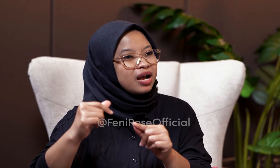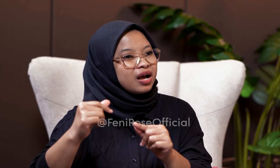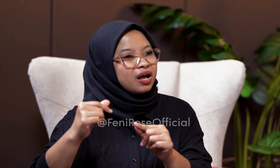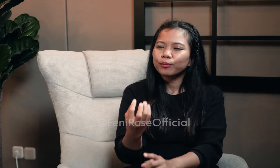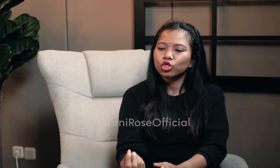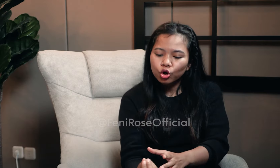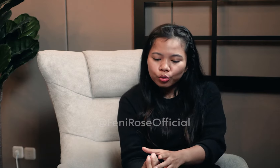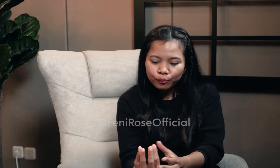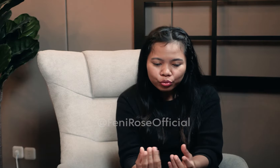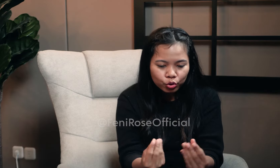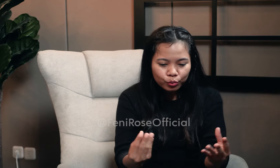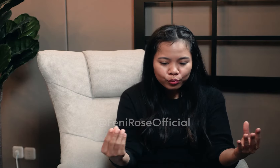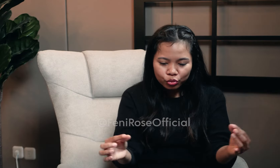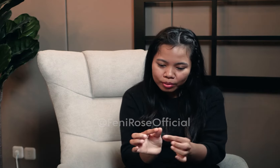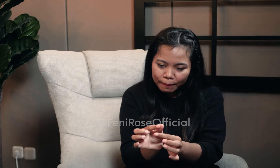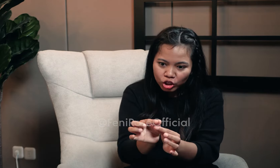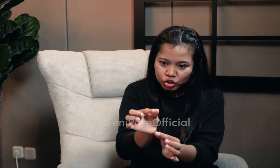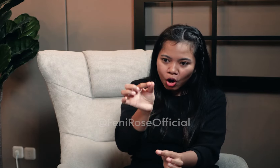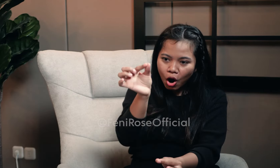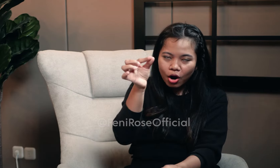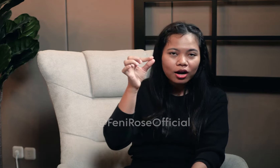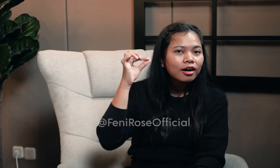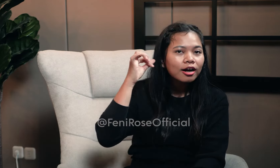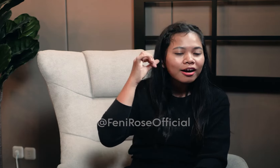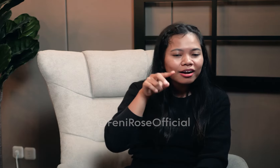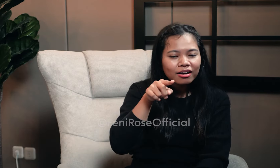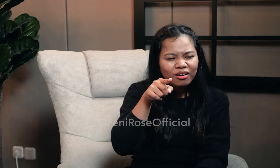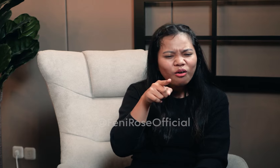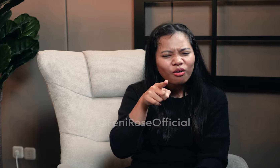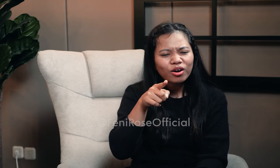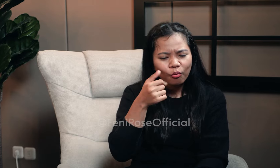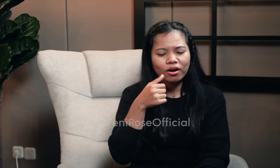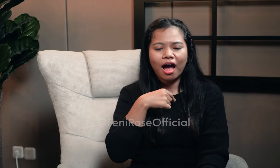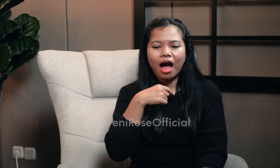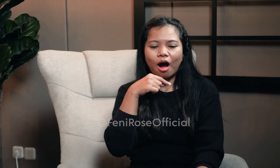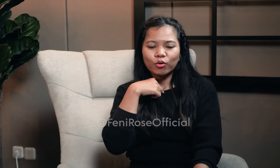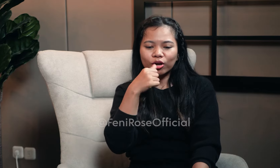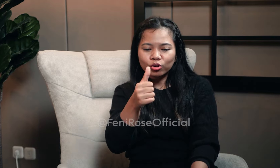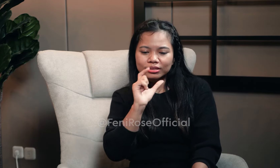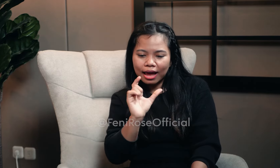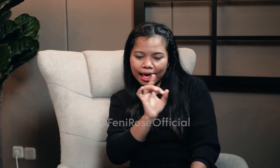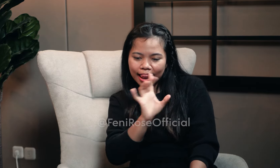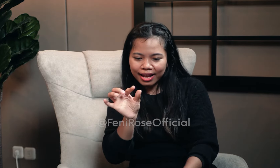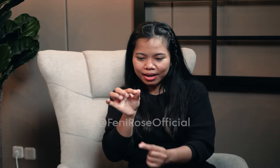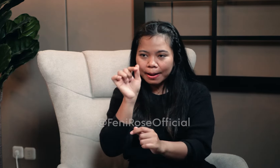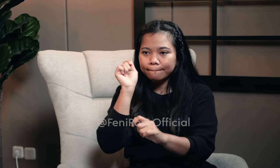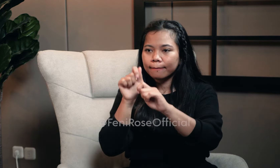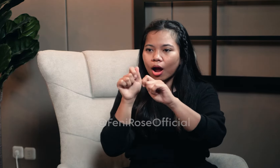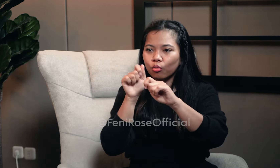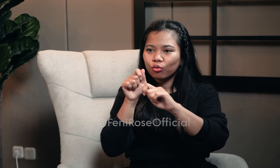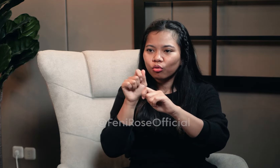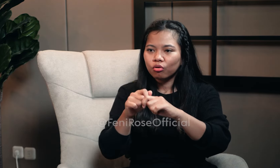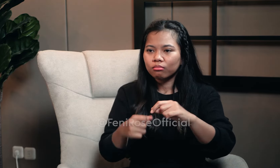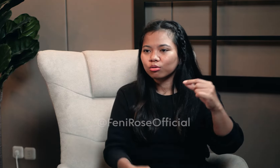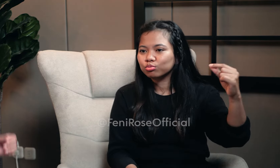apa ada rumput ada rumput-rumput panjangas Sikin telinga dimasukkan ke telinga coba membuat